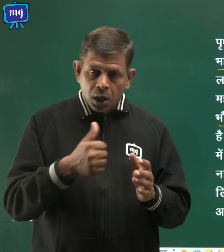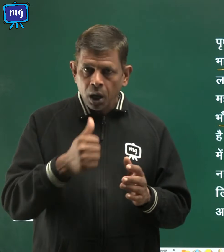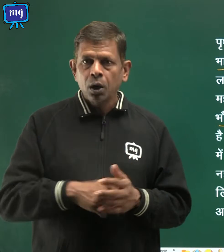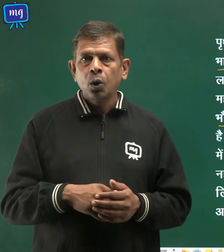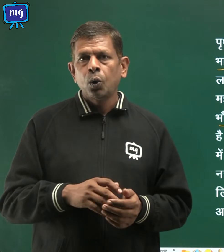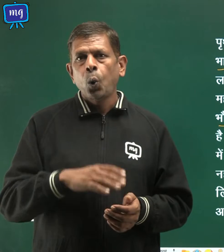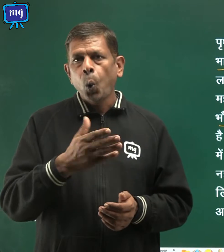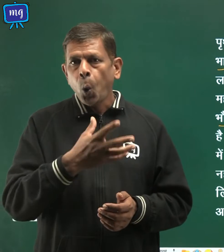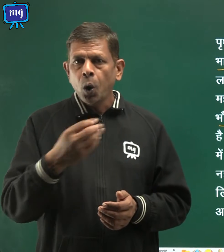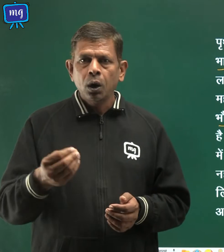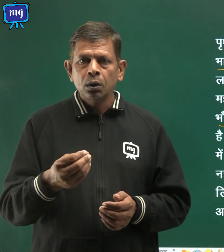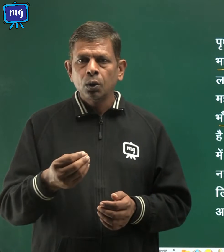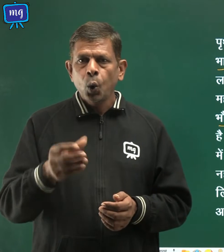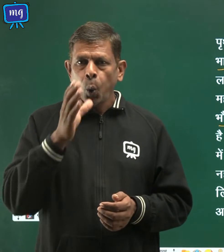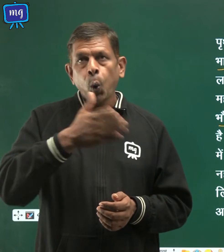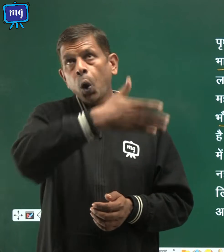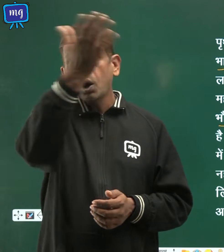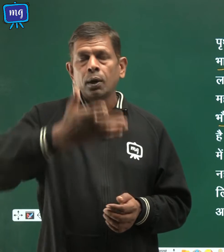और वायुमंडल में